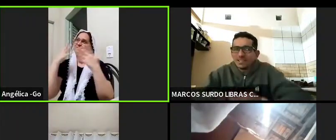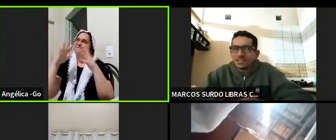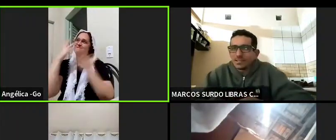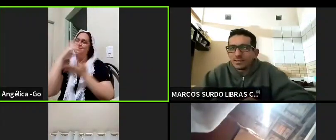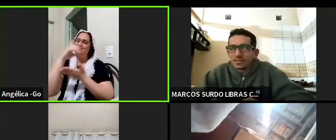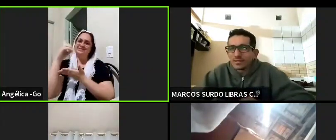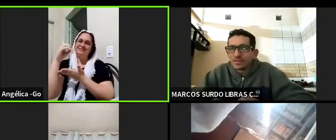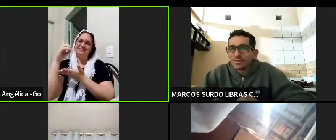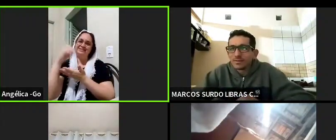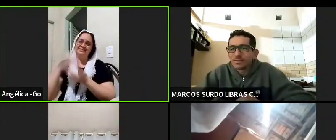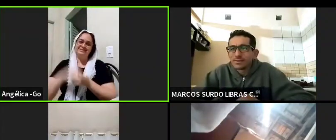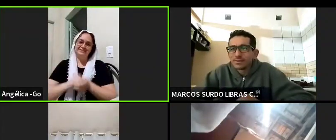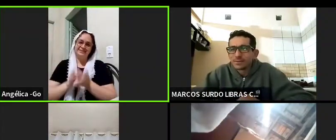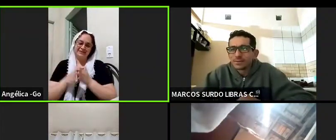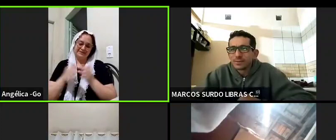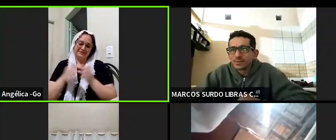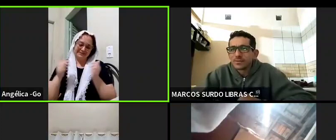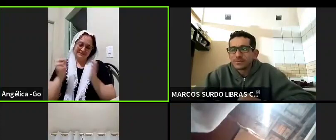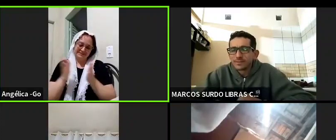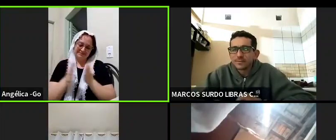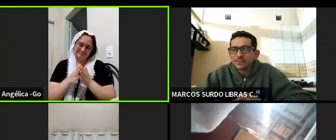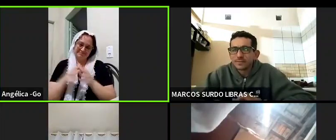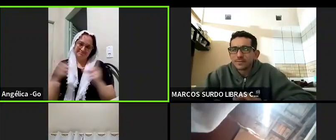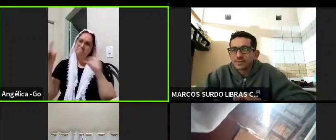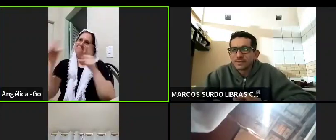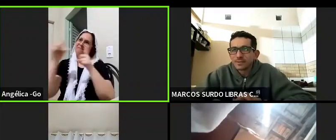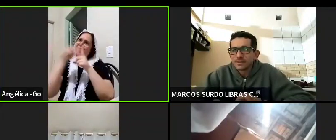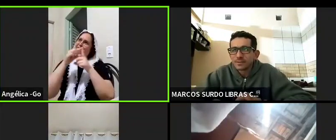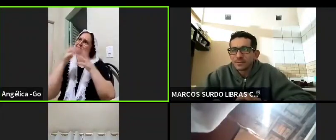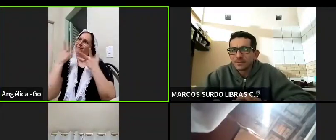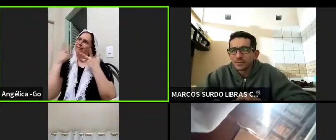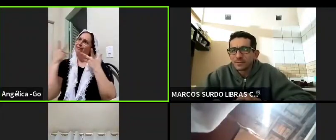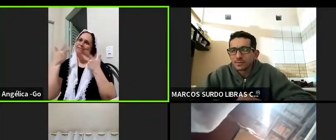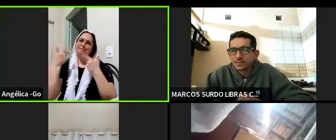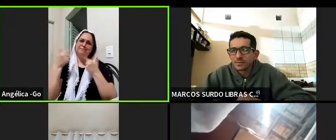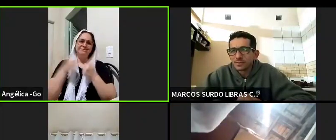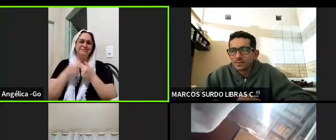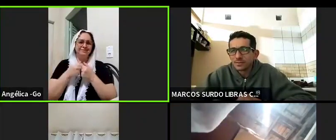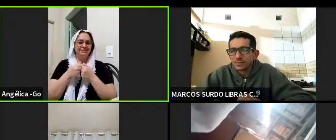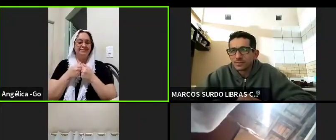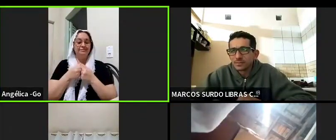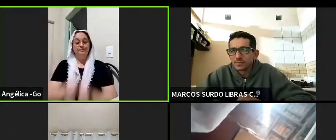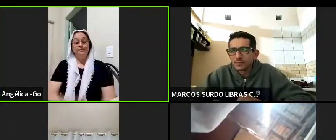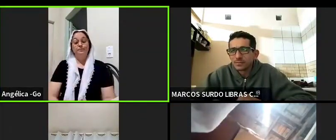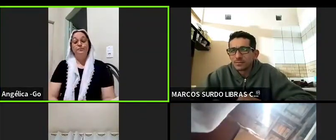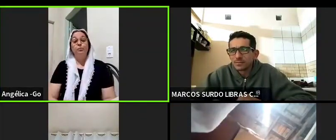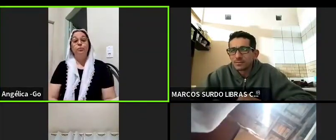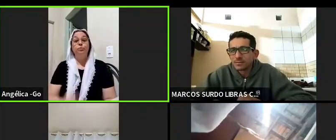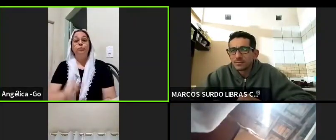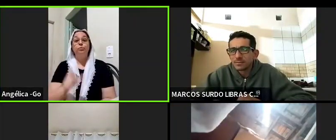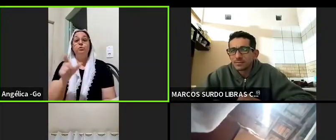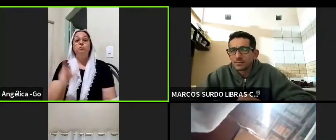Meu Deus do céu. Glória. Que luta, que prova você vem enfrentando.